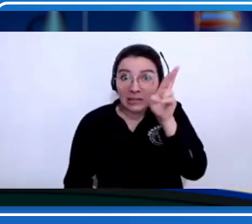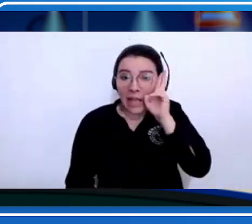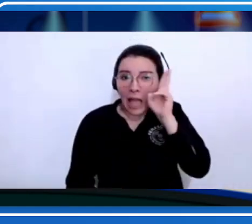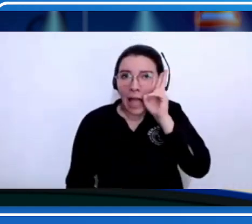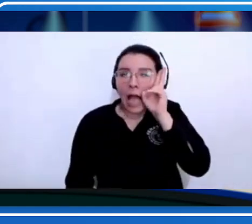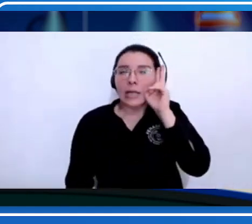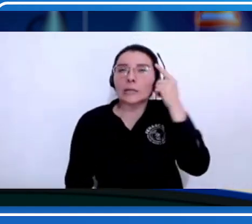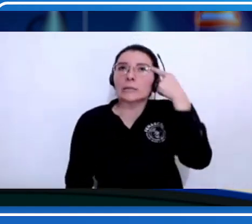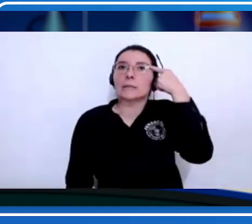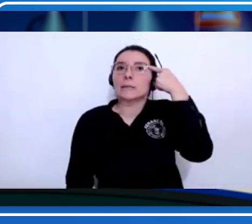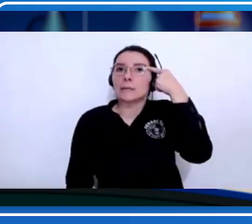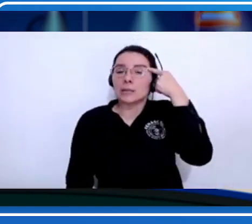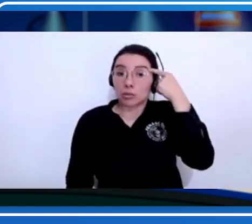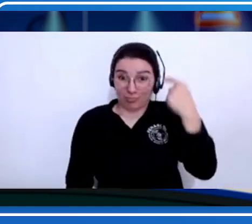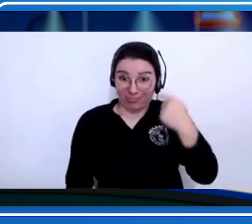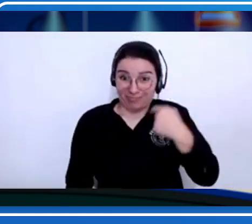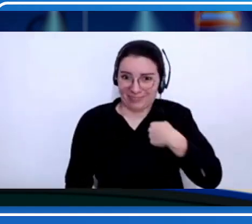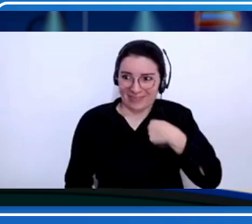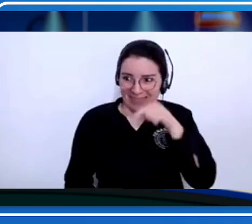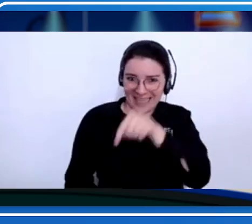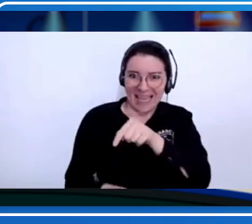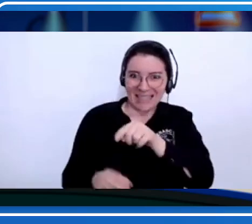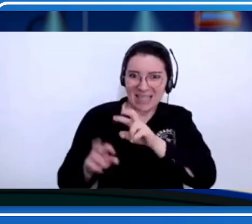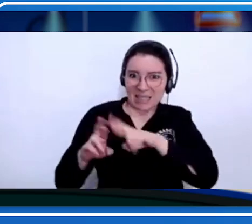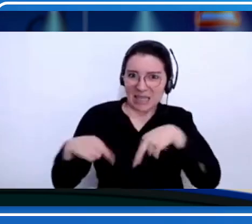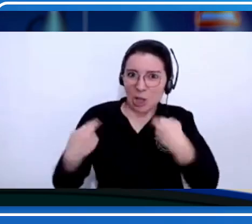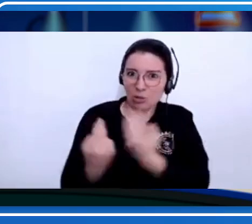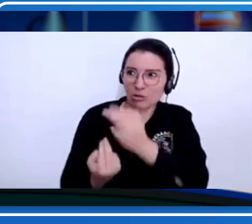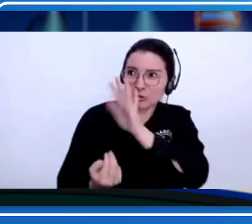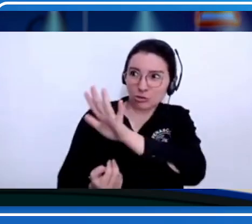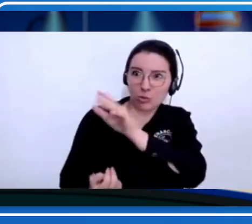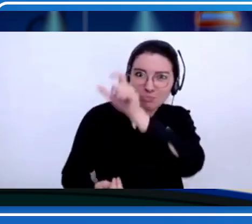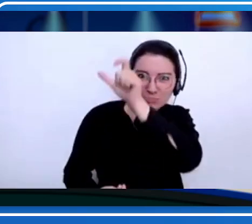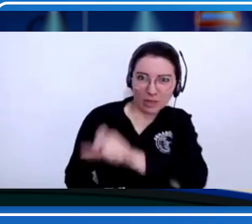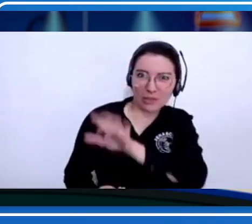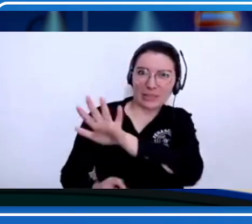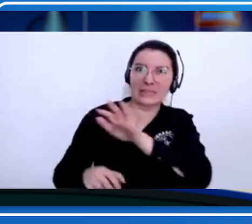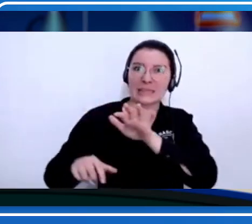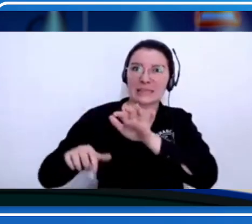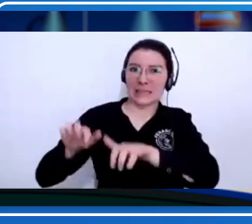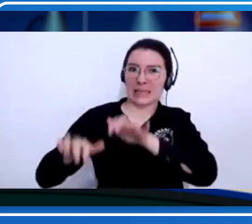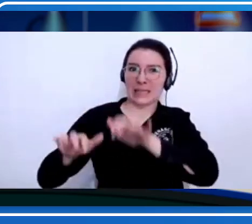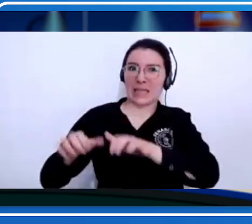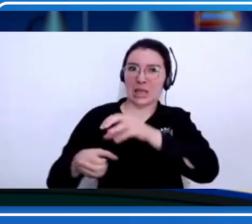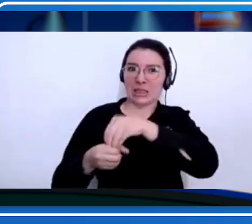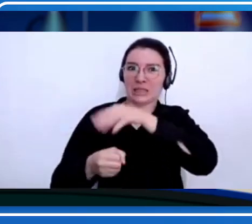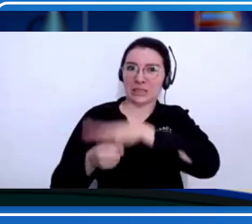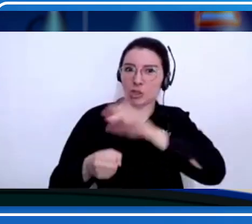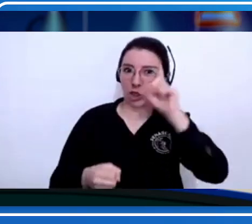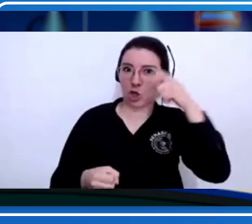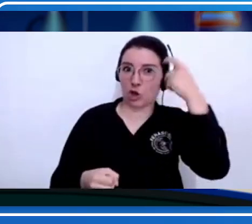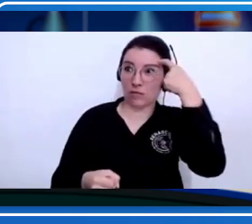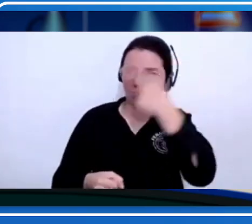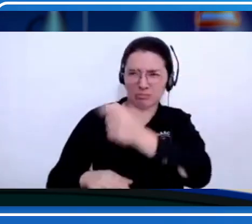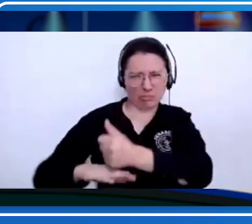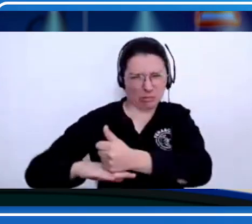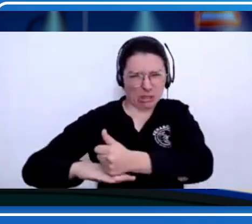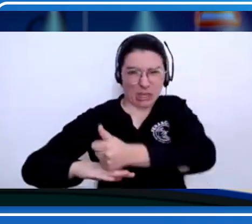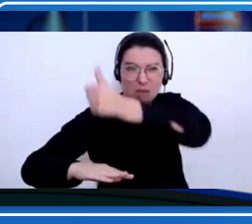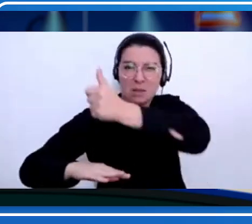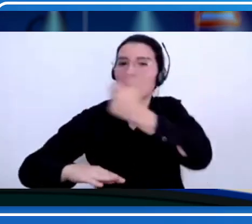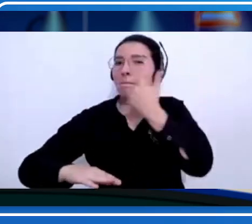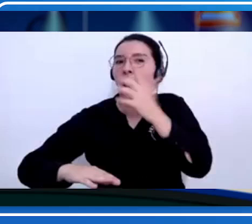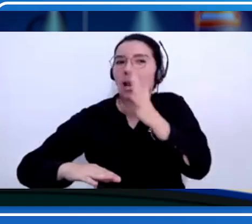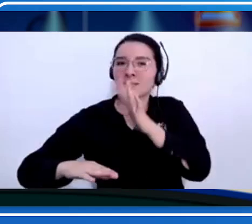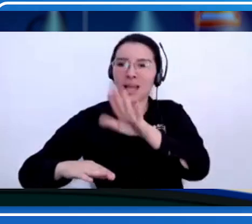en presencia del secretario distrital de gobierno, que es, digamos, el jefe de los alcaldes locales,